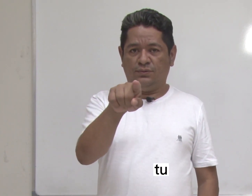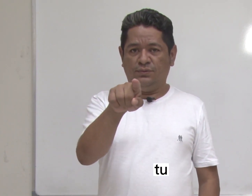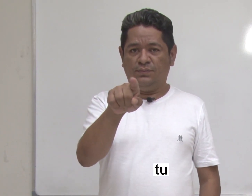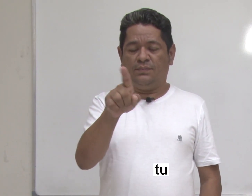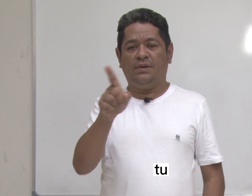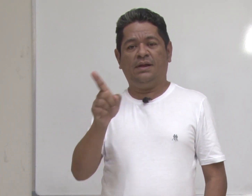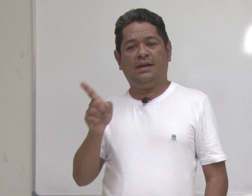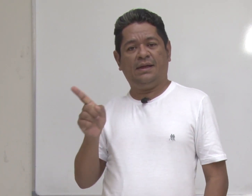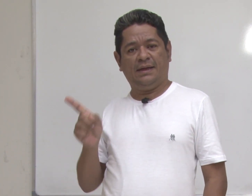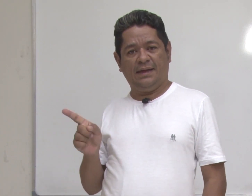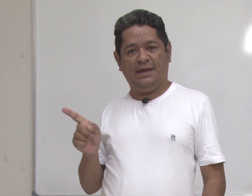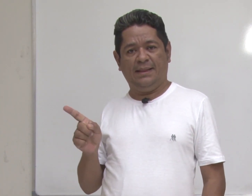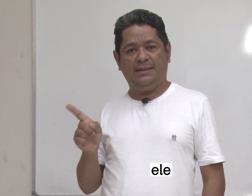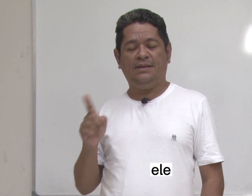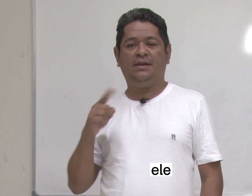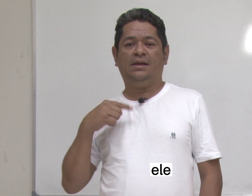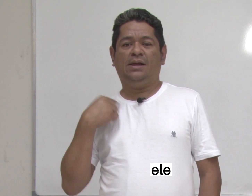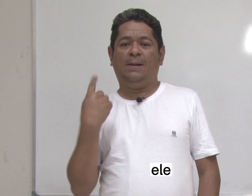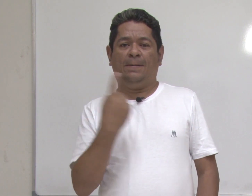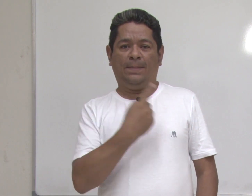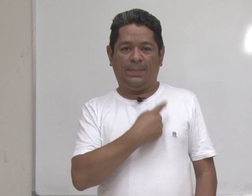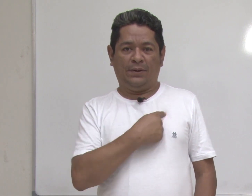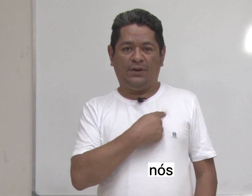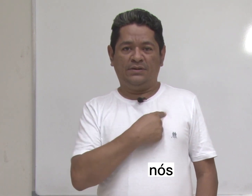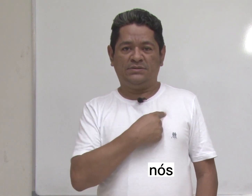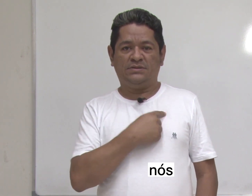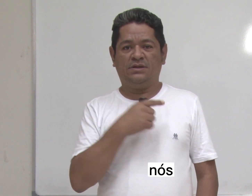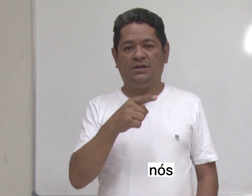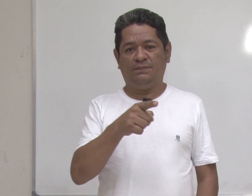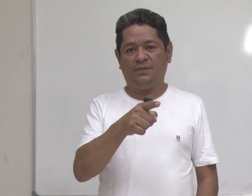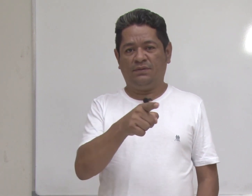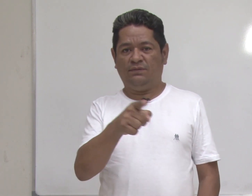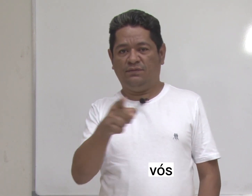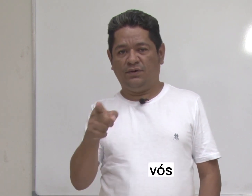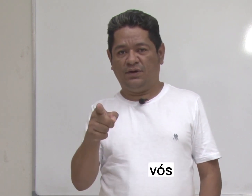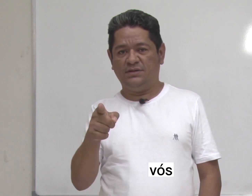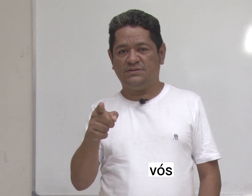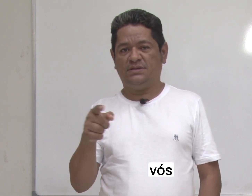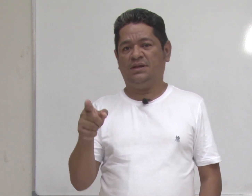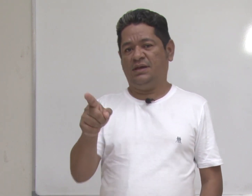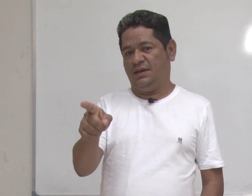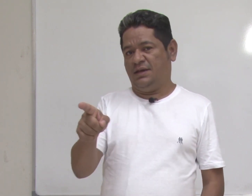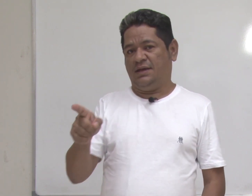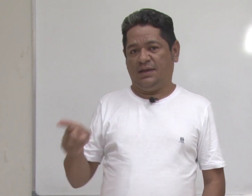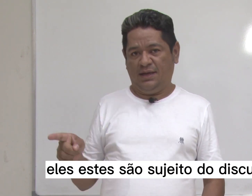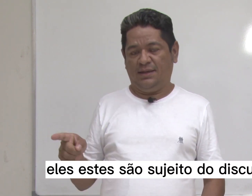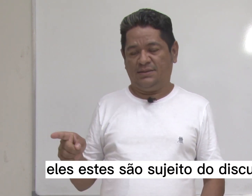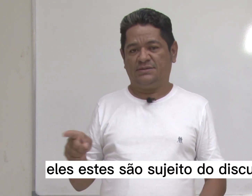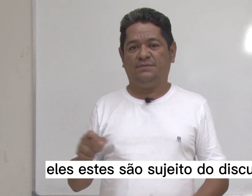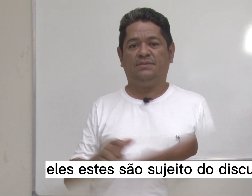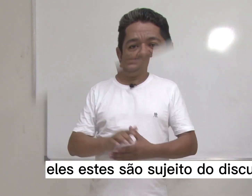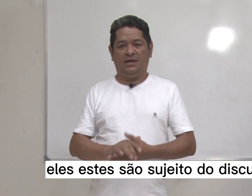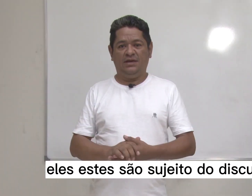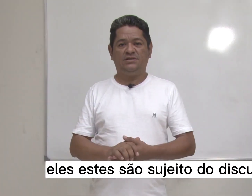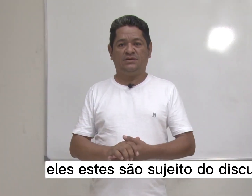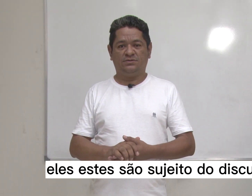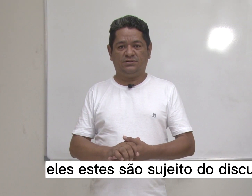tu, ele, nós, vós, eles. Estes são os sujeitos